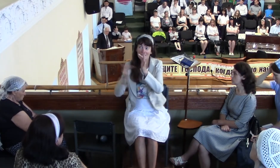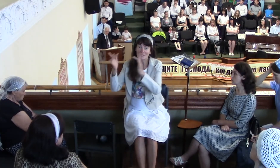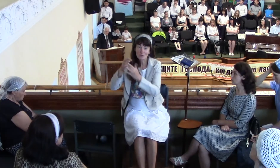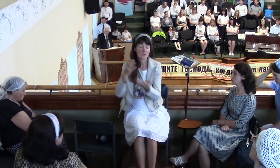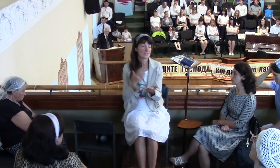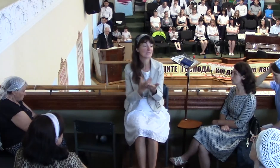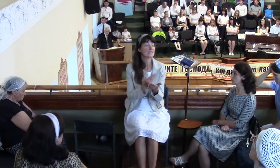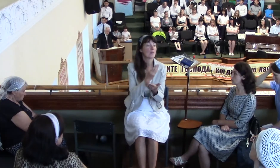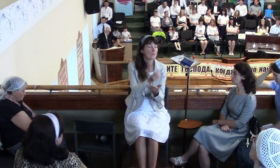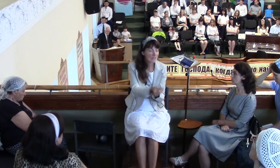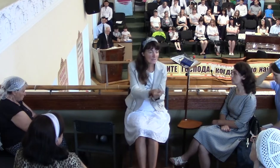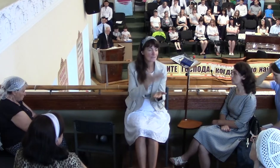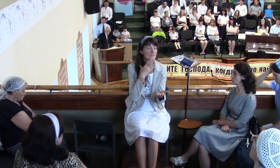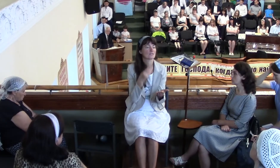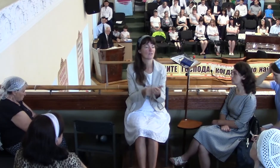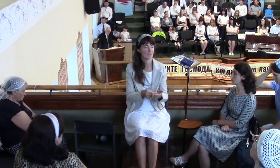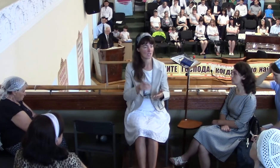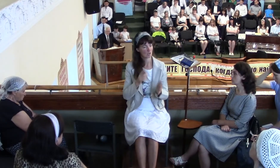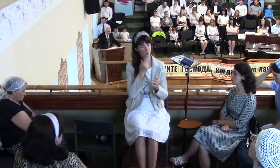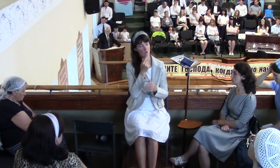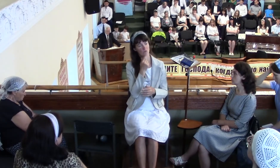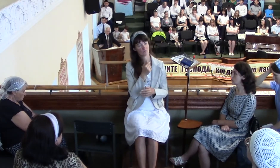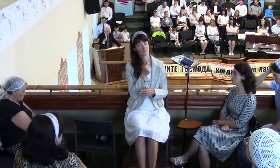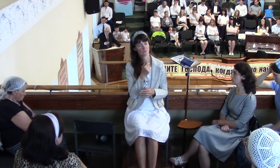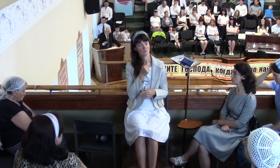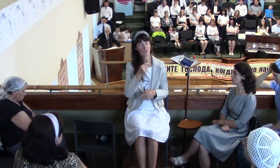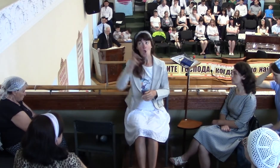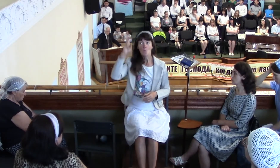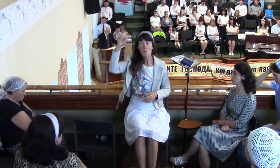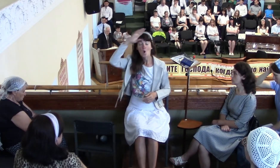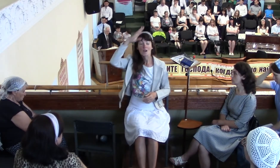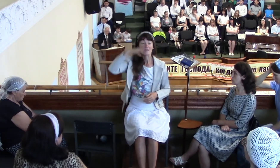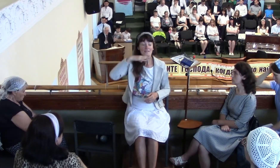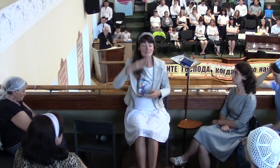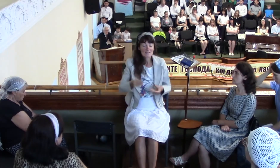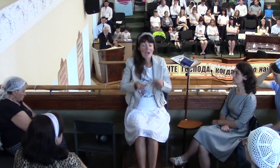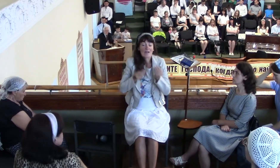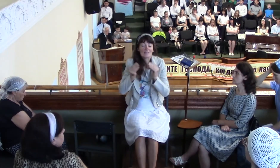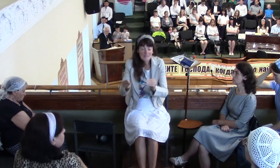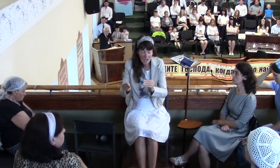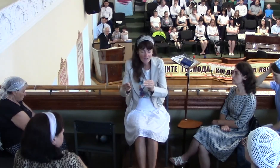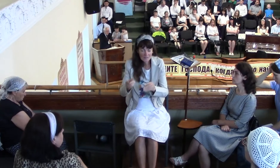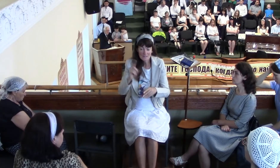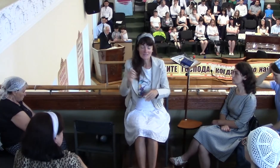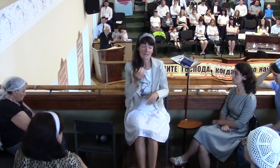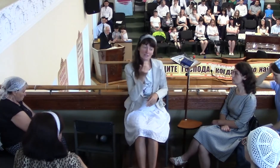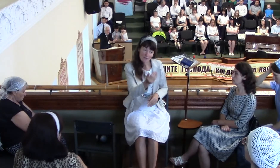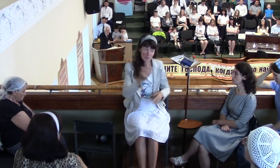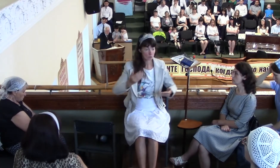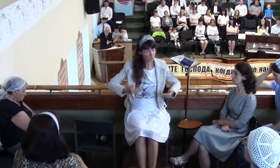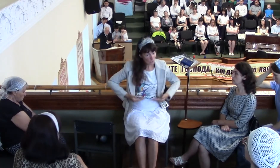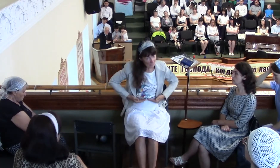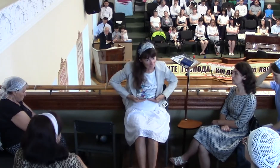Бог Отец отдал Сына Своего за мою жизнь, за вашу жизнь. Отдал Сына, чтобы